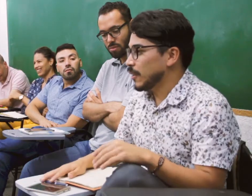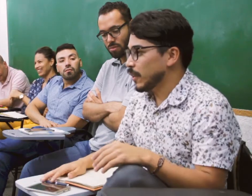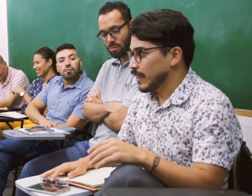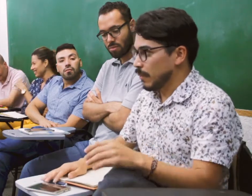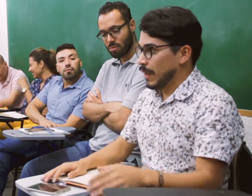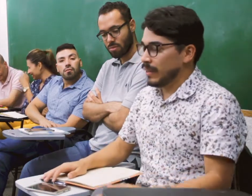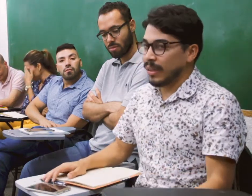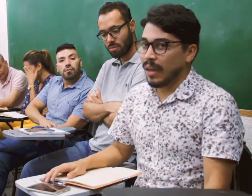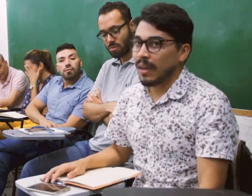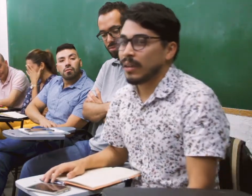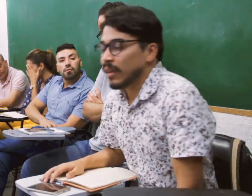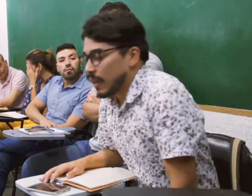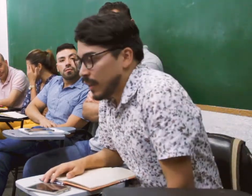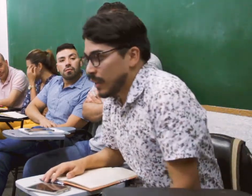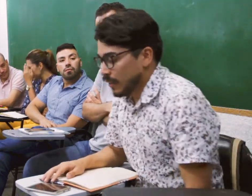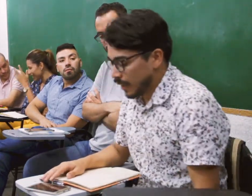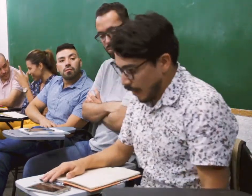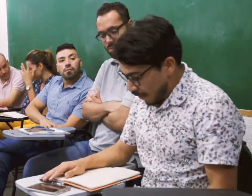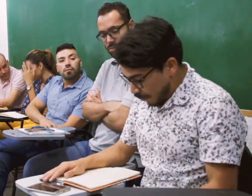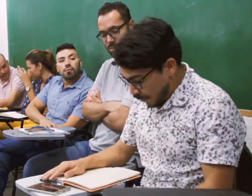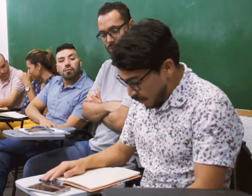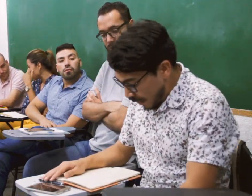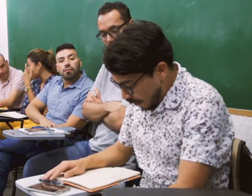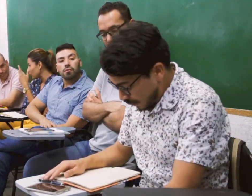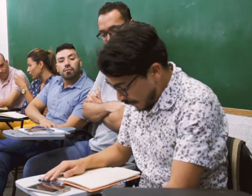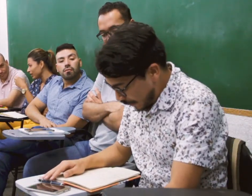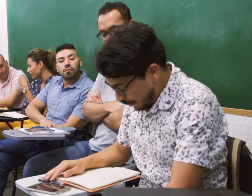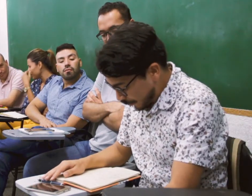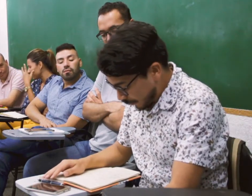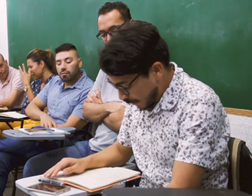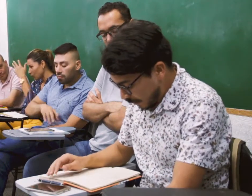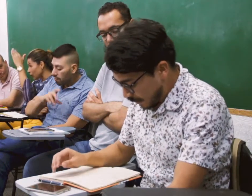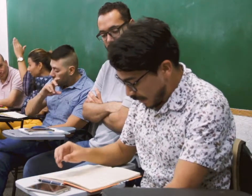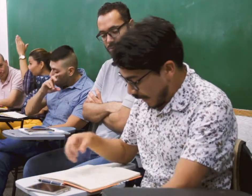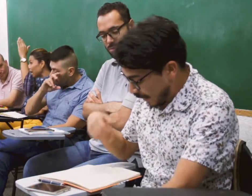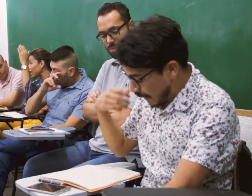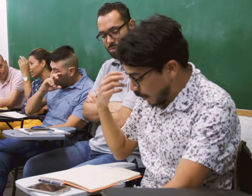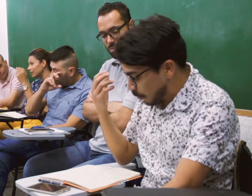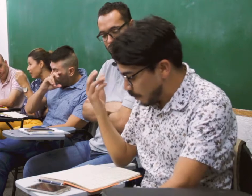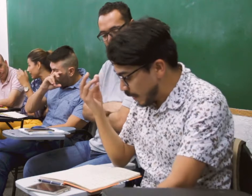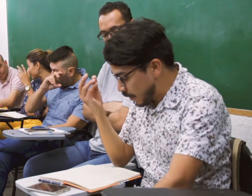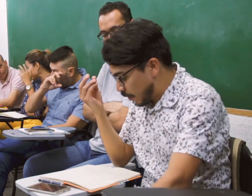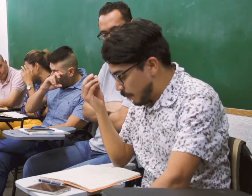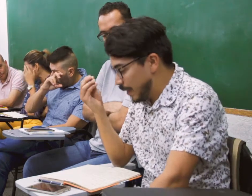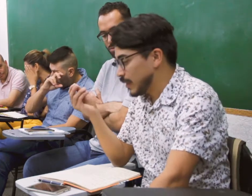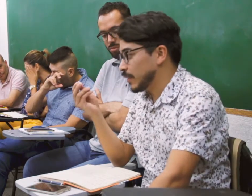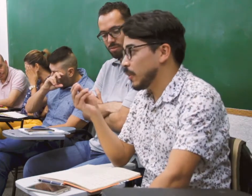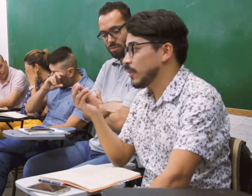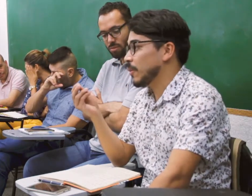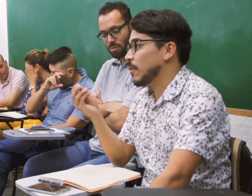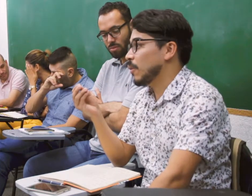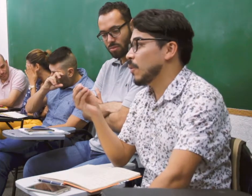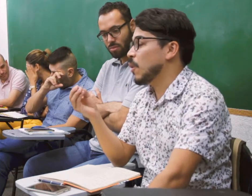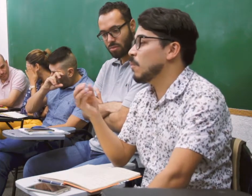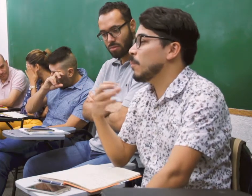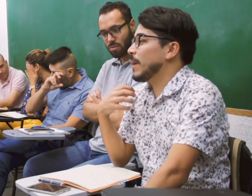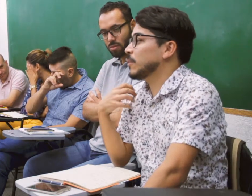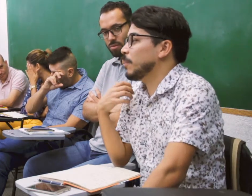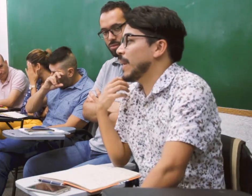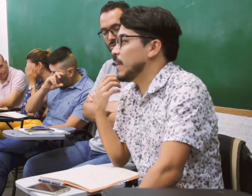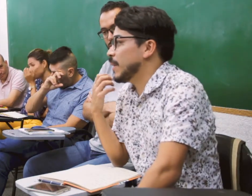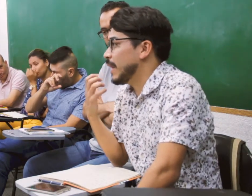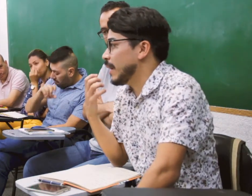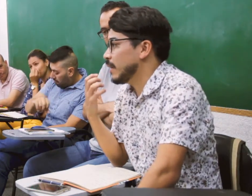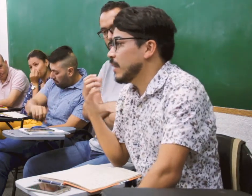esa relación que se plantea, se habla por un lado de la equidad como un medio compensatorio o como un